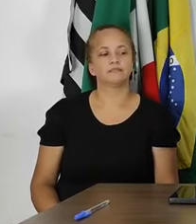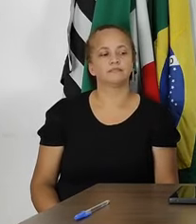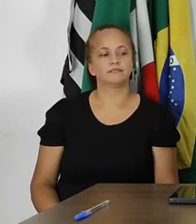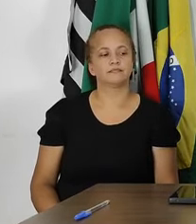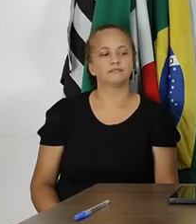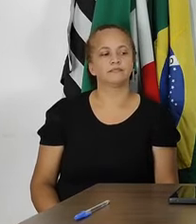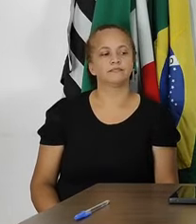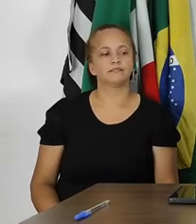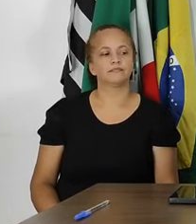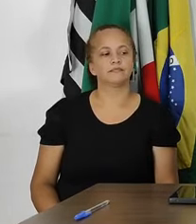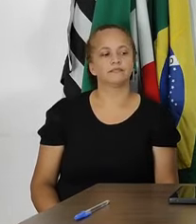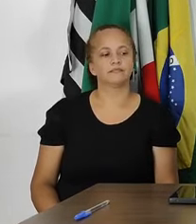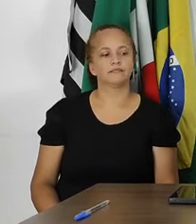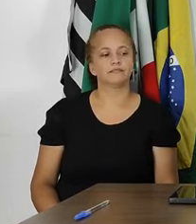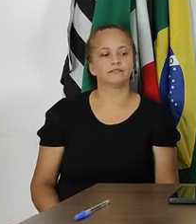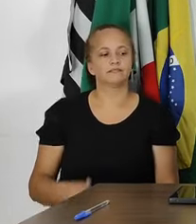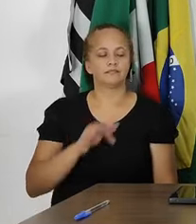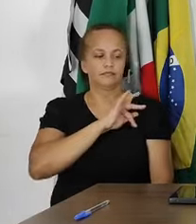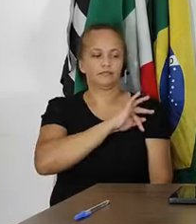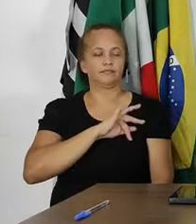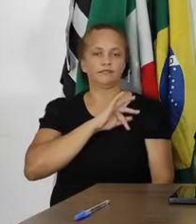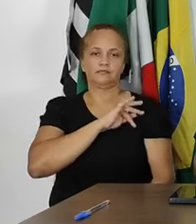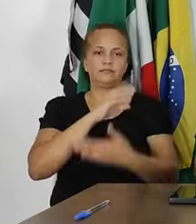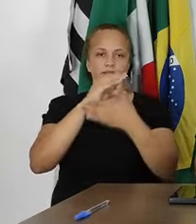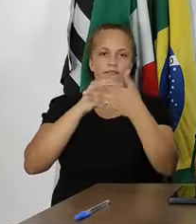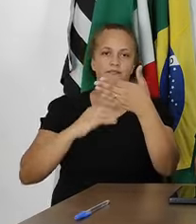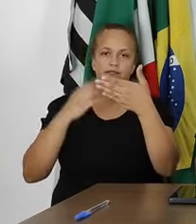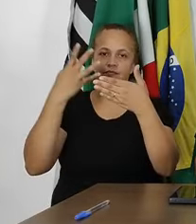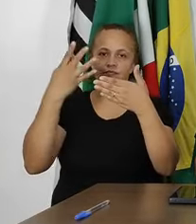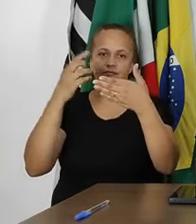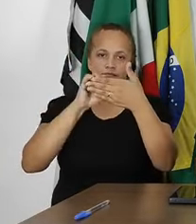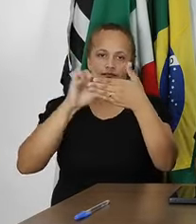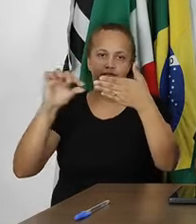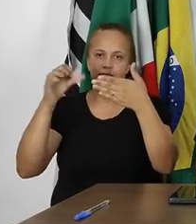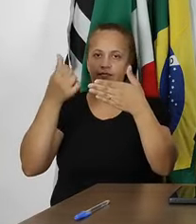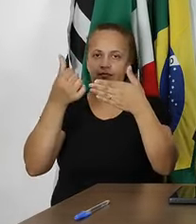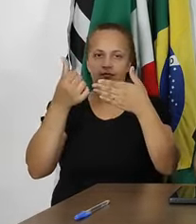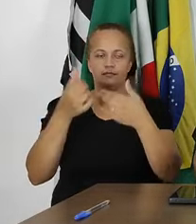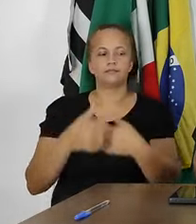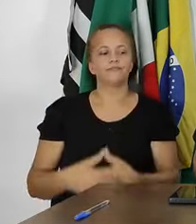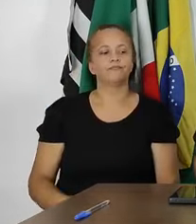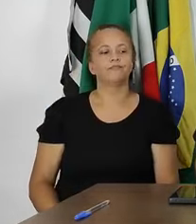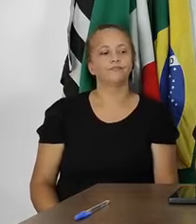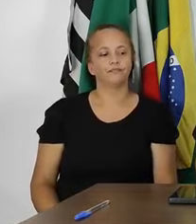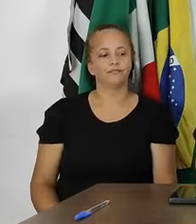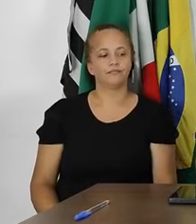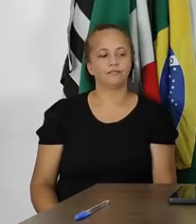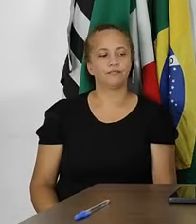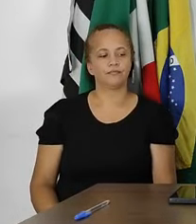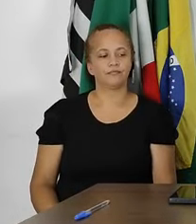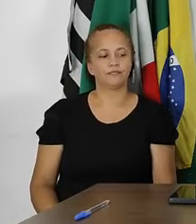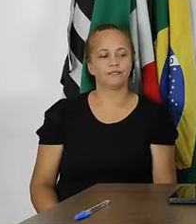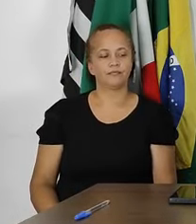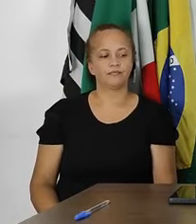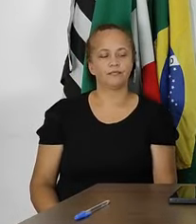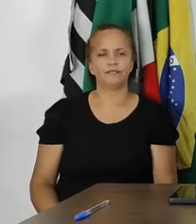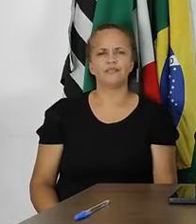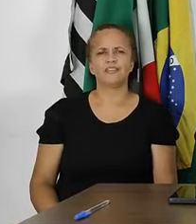Filipenses, capítulo 4, versículo 6, diz assim: não